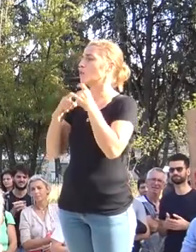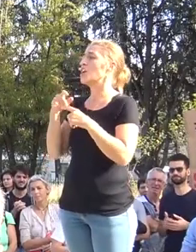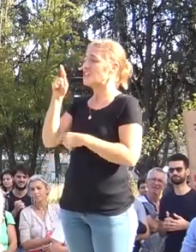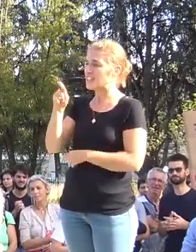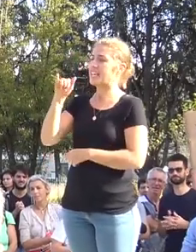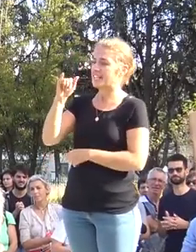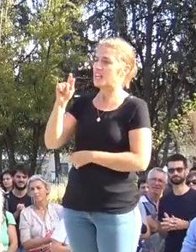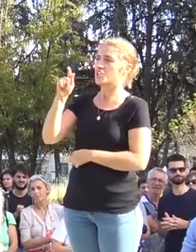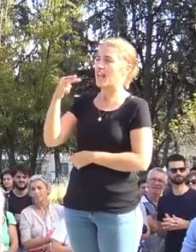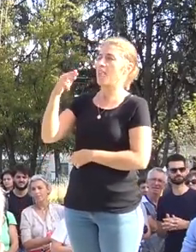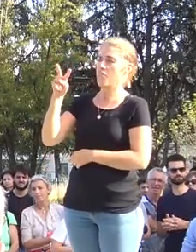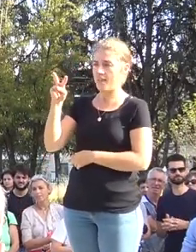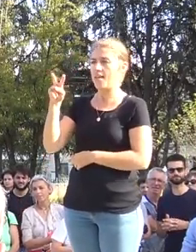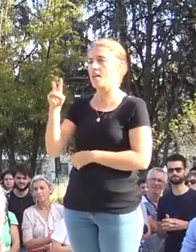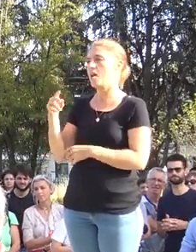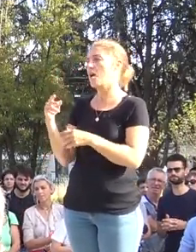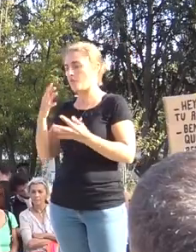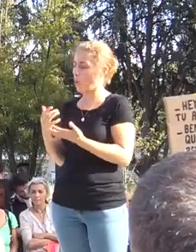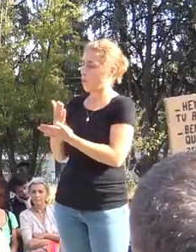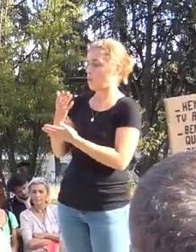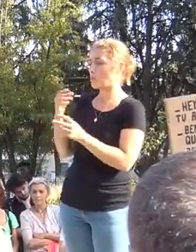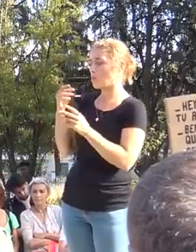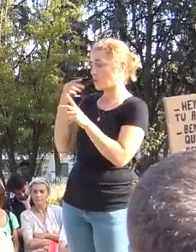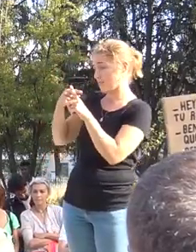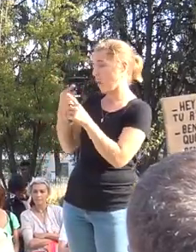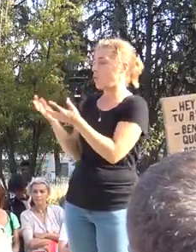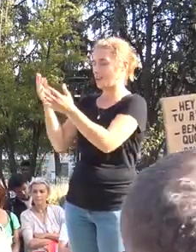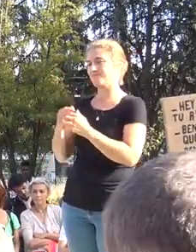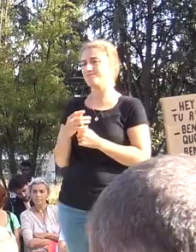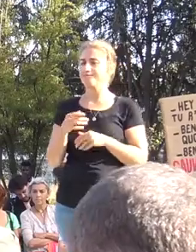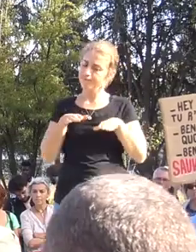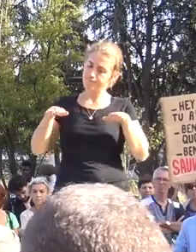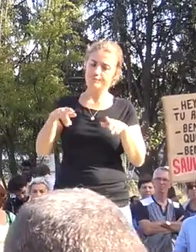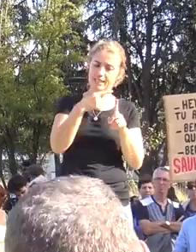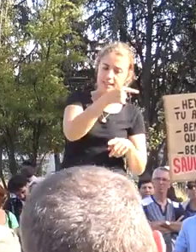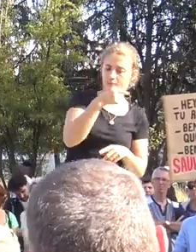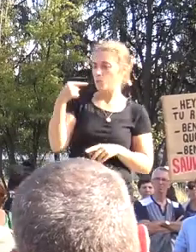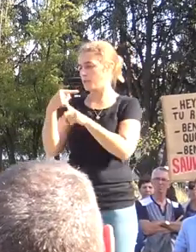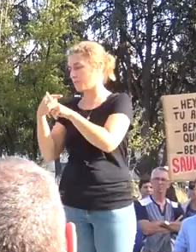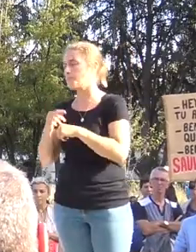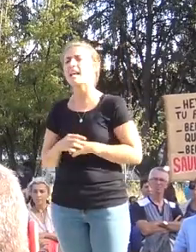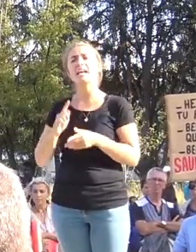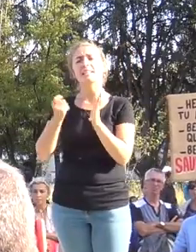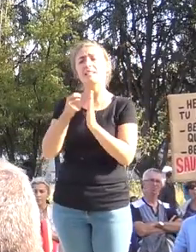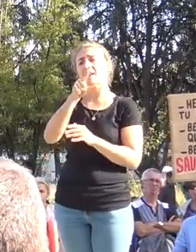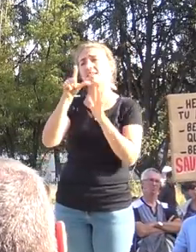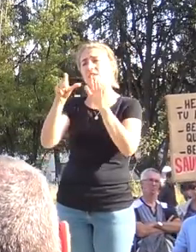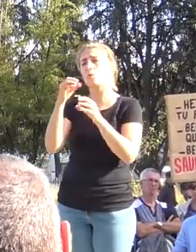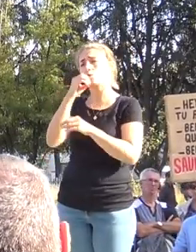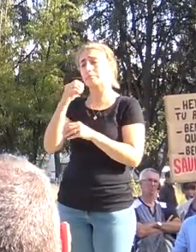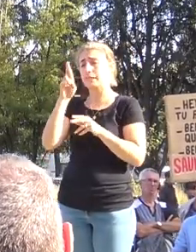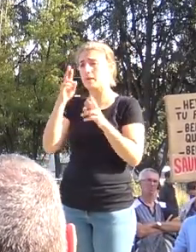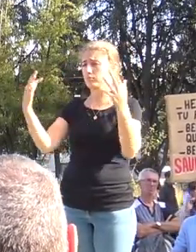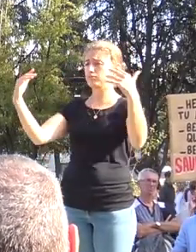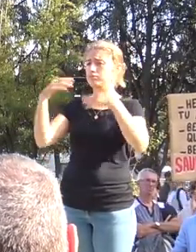Le GIGNV, c'est le groupe d'intervention des grenouilles non violentes. On espère que vous viendrez le 27 octobre. Cette journée de forum